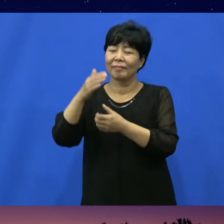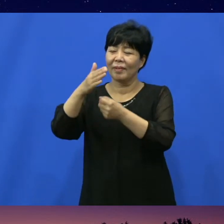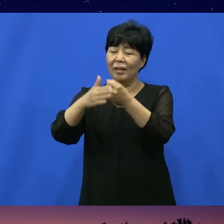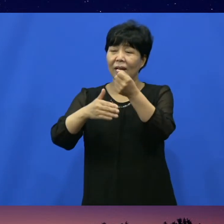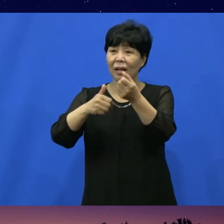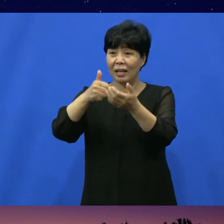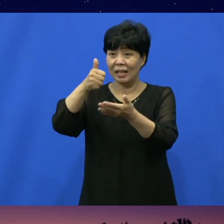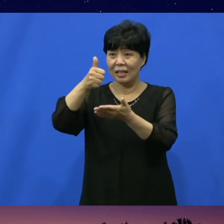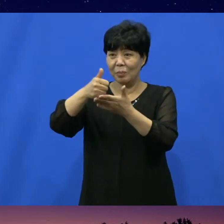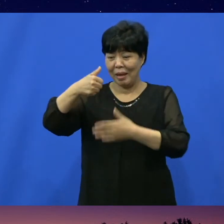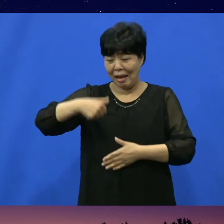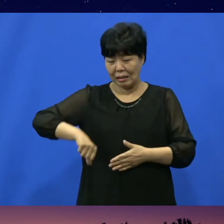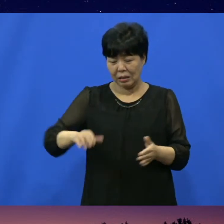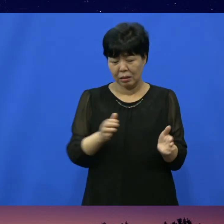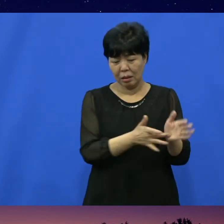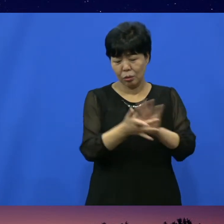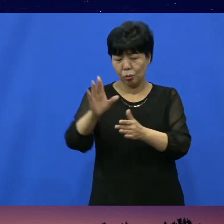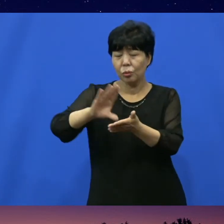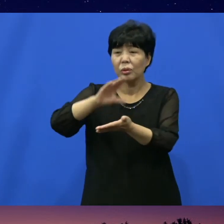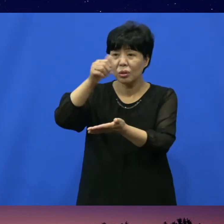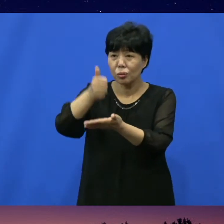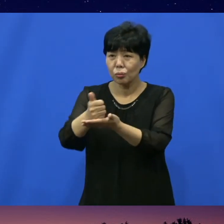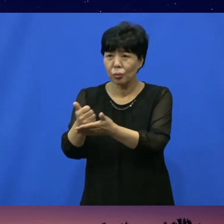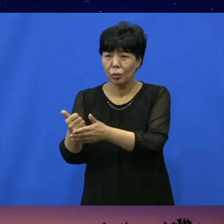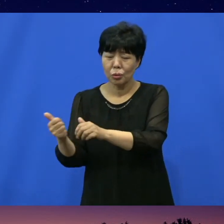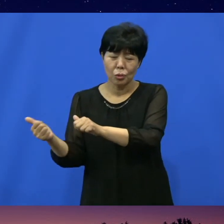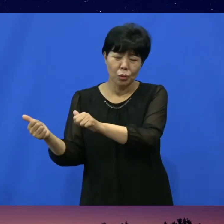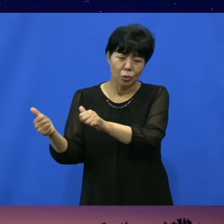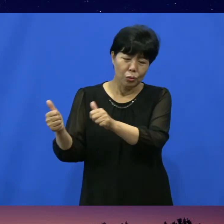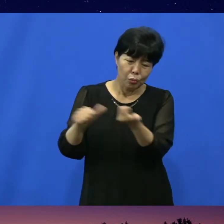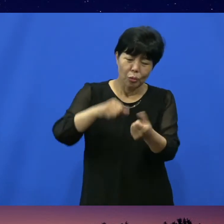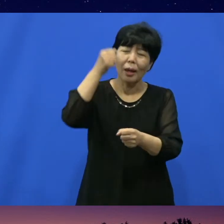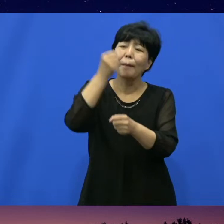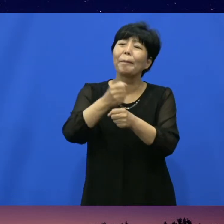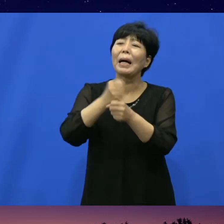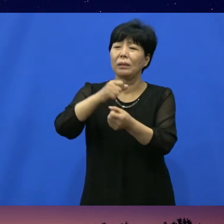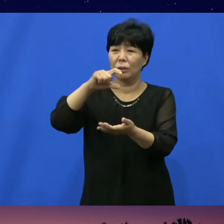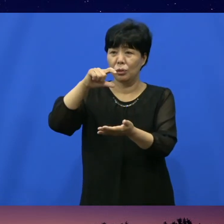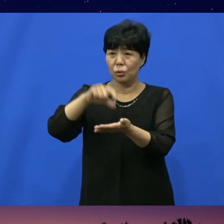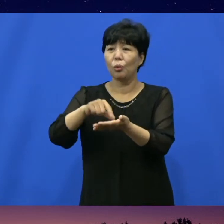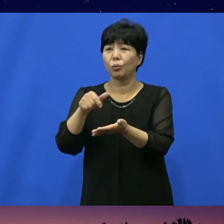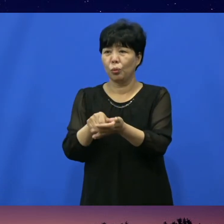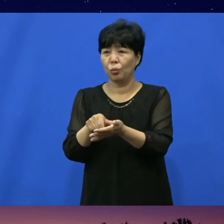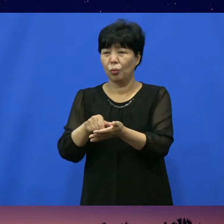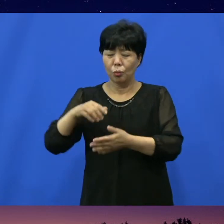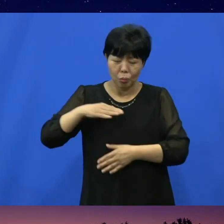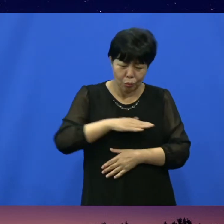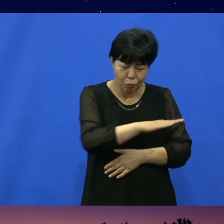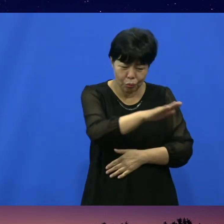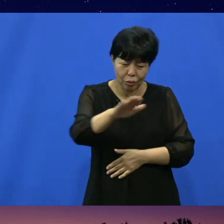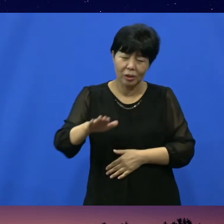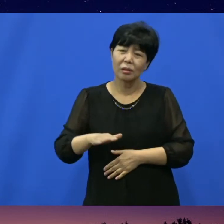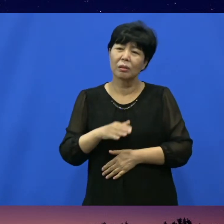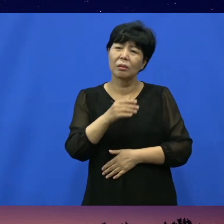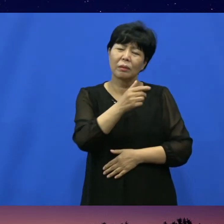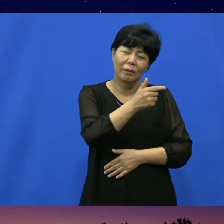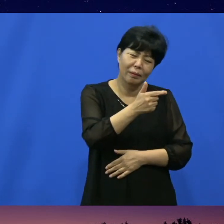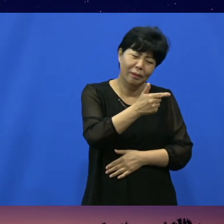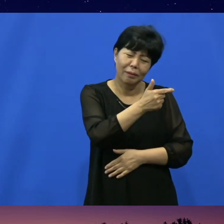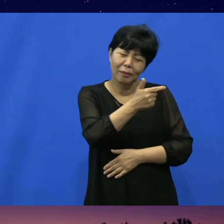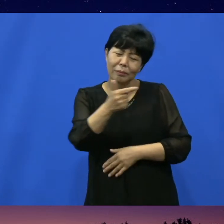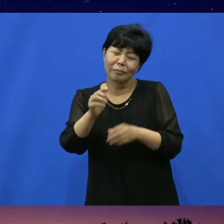예수 그리스도를 십자가에 죽게 하실 만큼 나를 사랑하신 존재, 내가 얼마나 소중한 존재야.